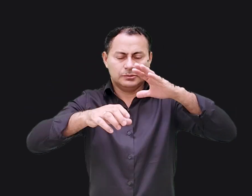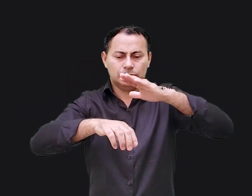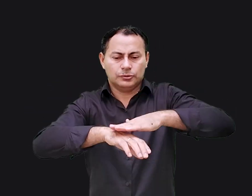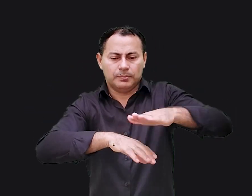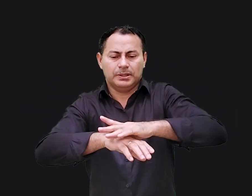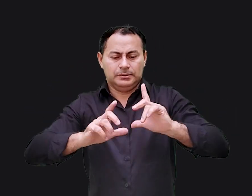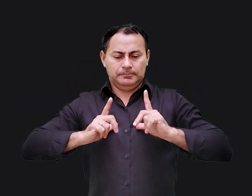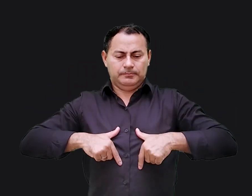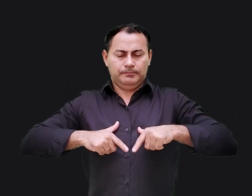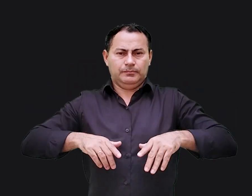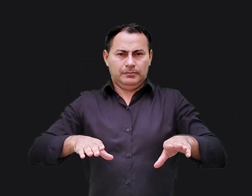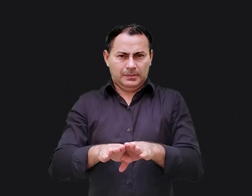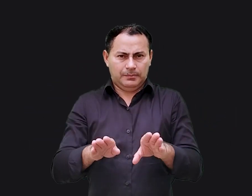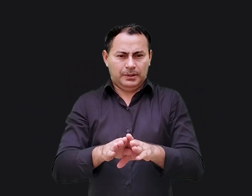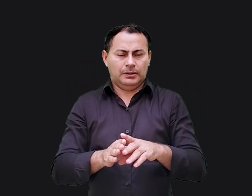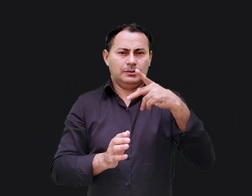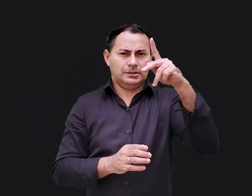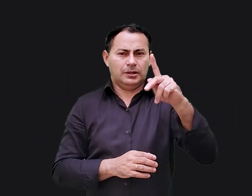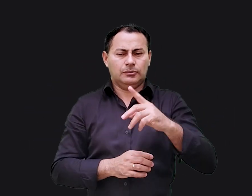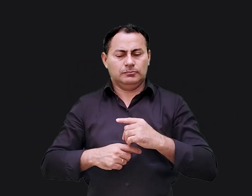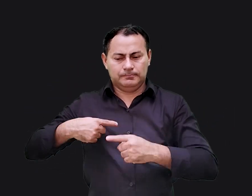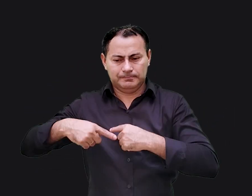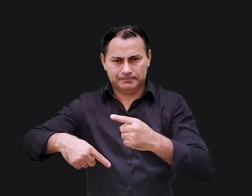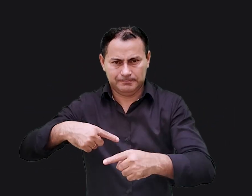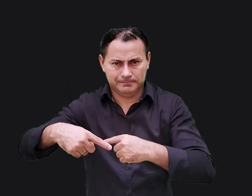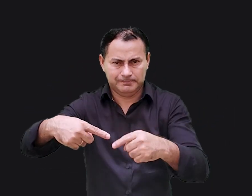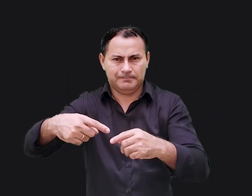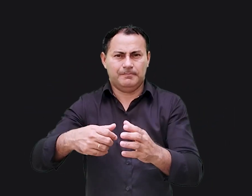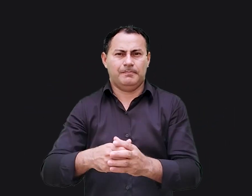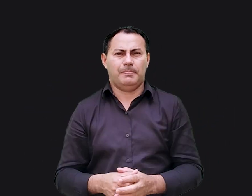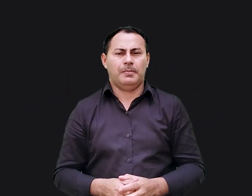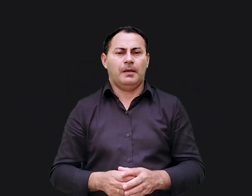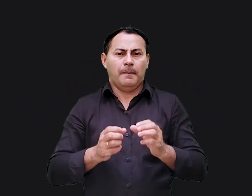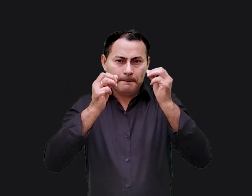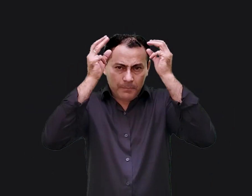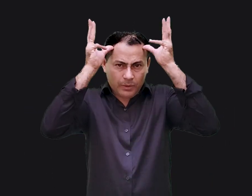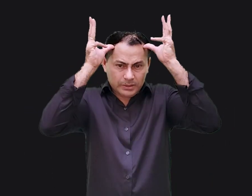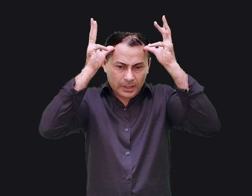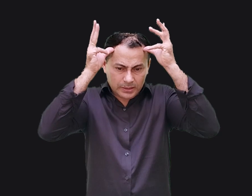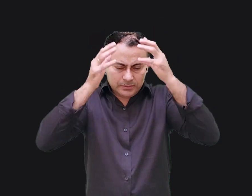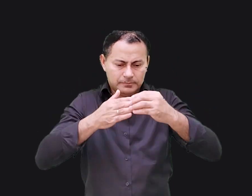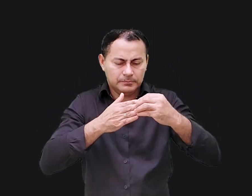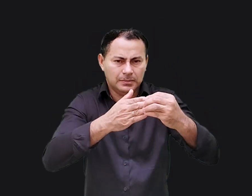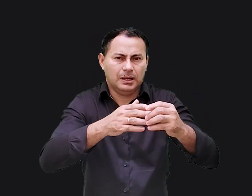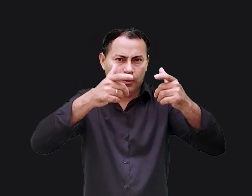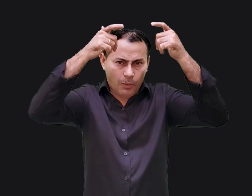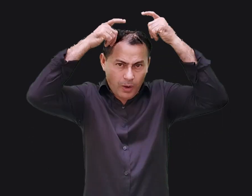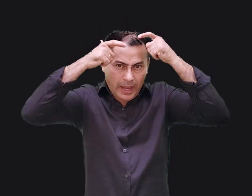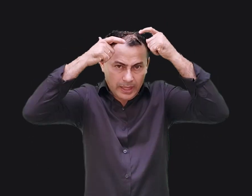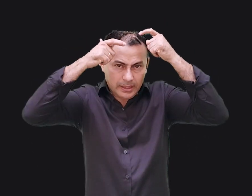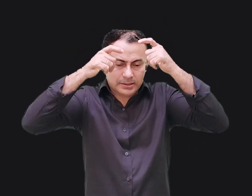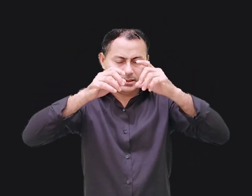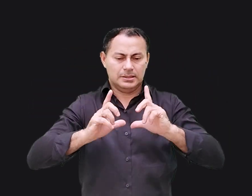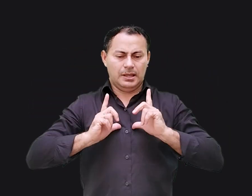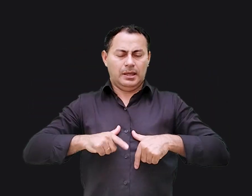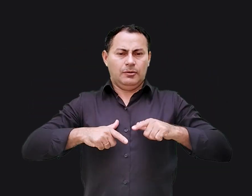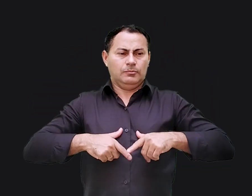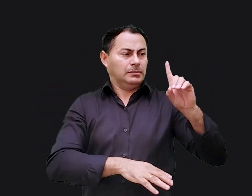sobre Israel, bem como o dos seus descendentes. Moisés impôs essa conduta para os reis de Israel. Davi,